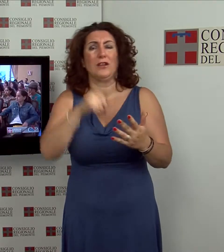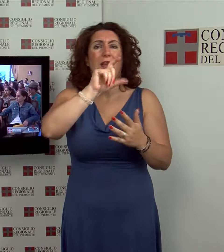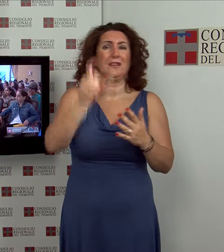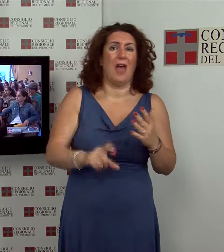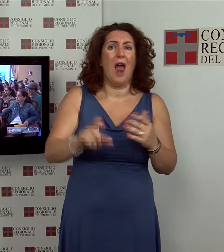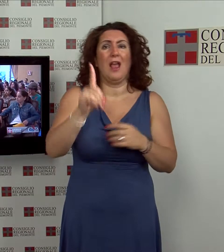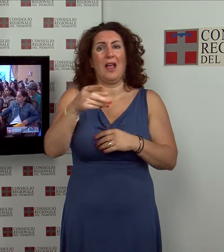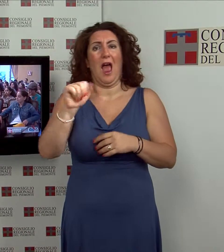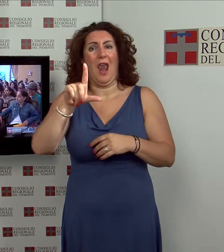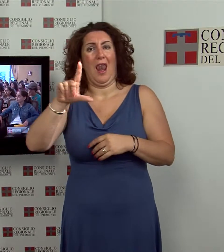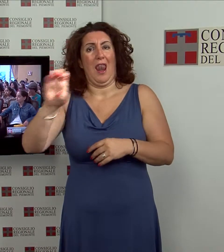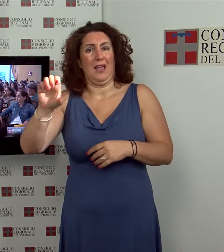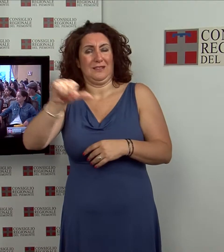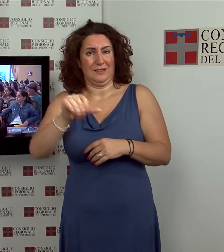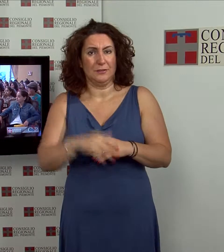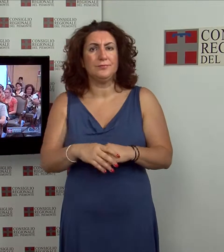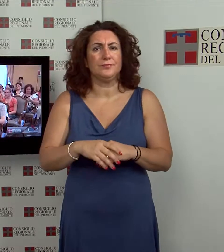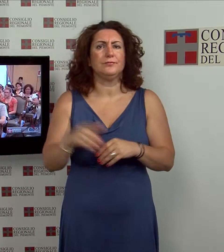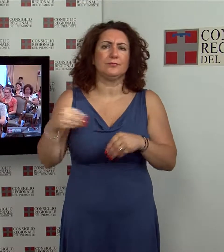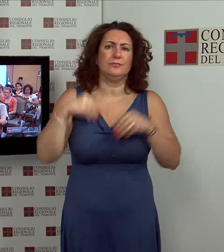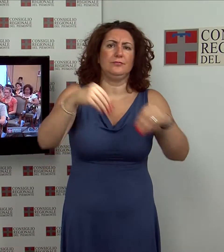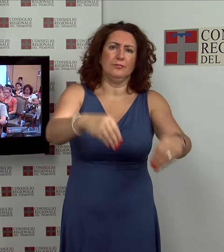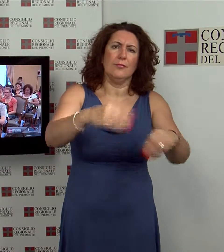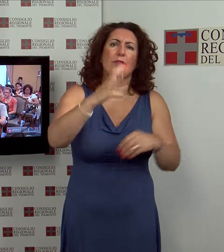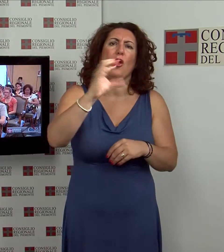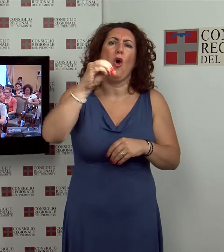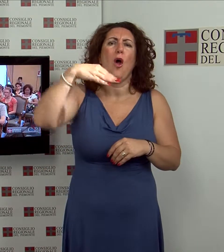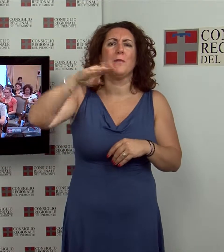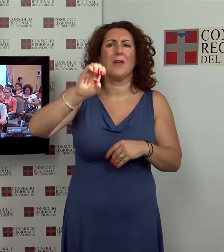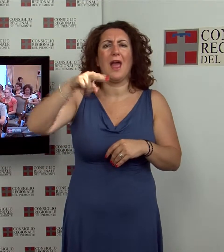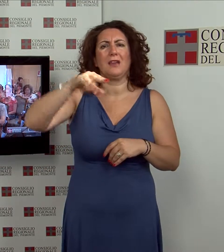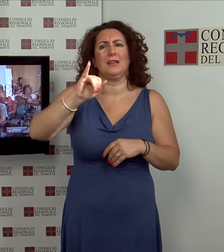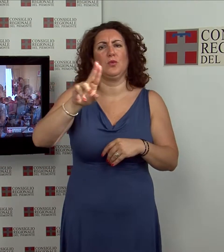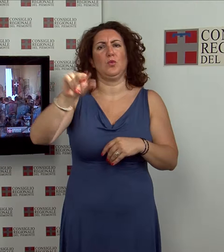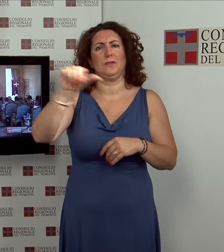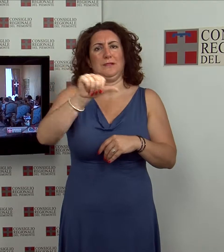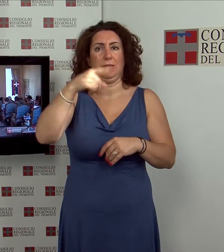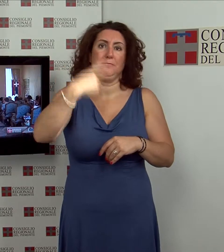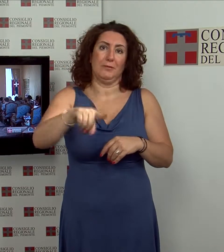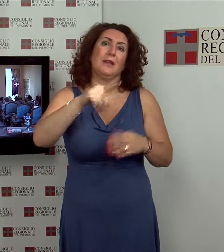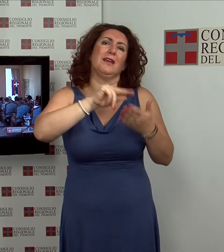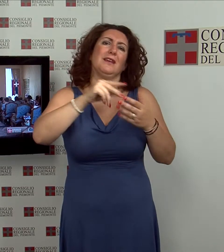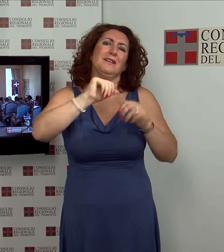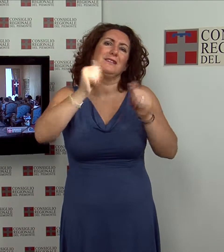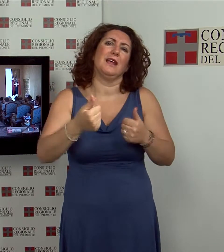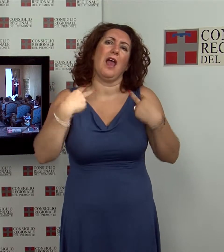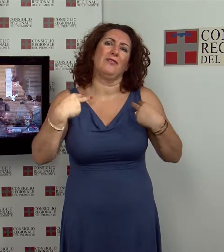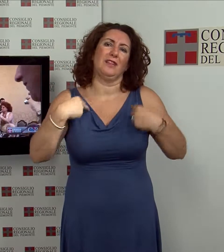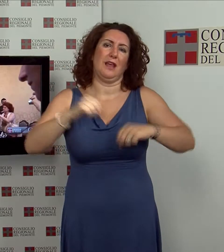partecipano a Torino al progetto europeo Comenius, Yes to a Healthy Style, sì ad uno stile di vita salutare, che promuove la collaborazione